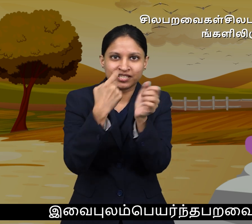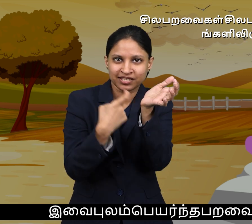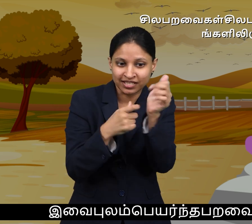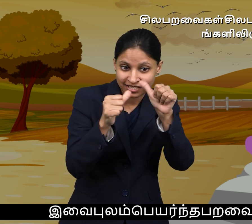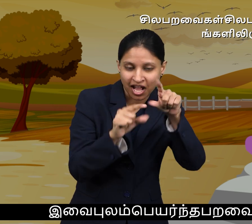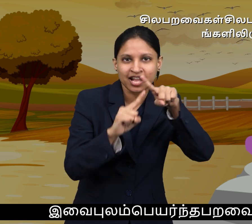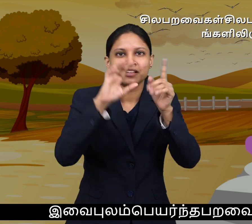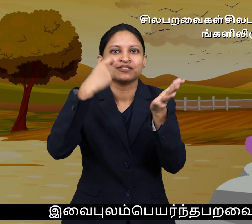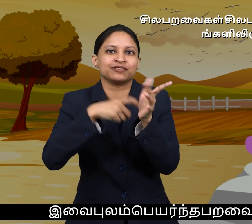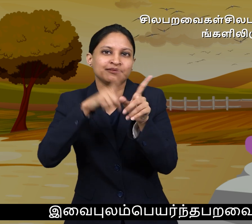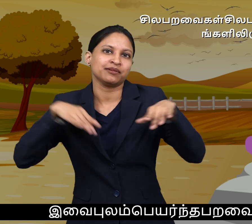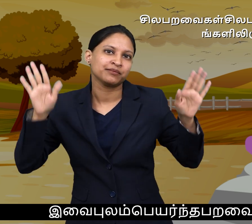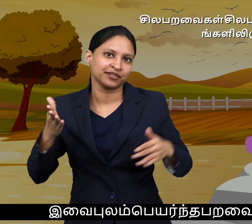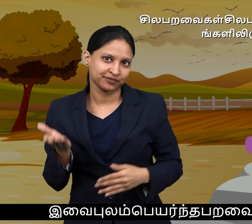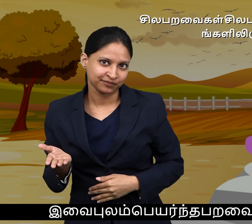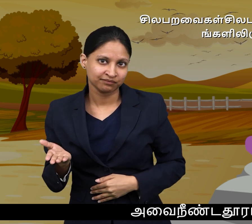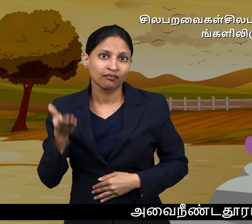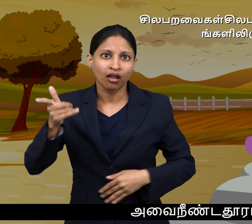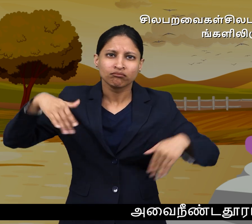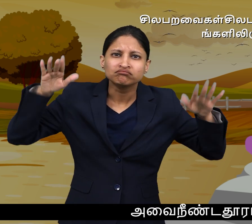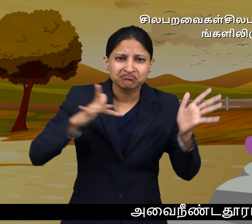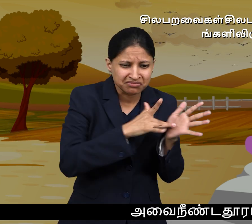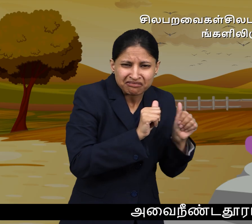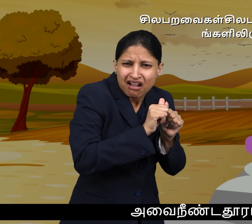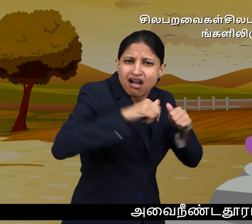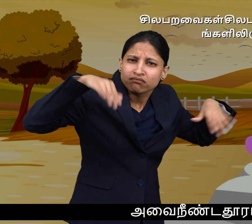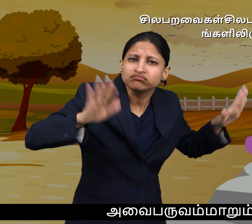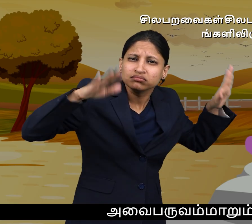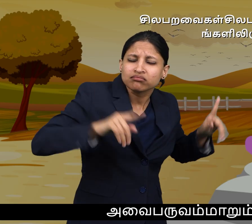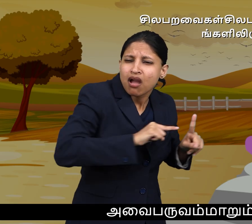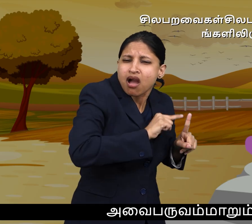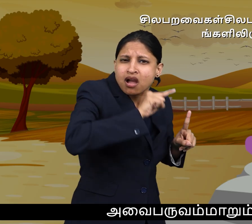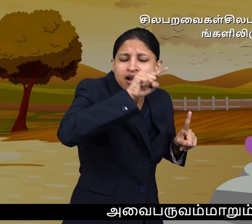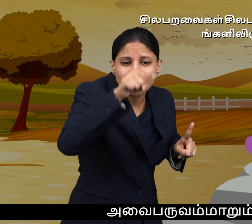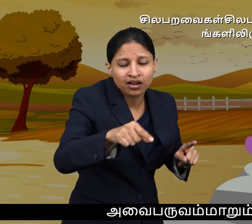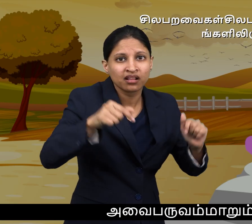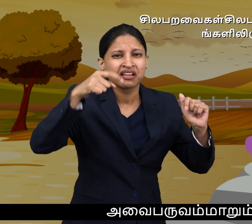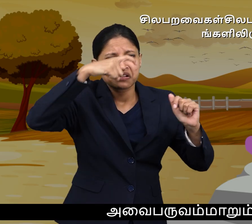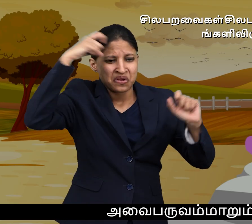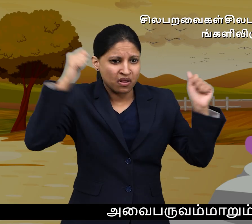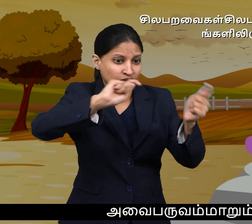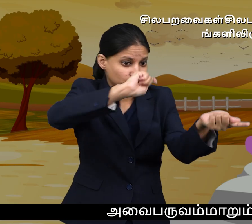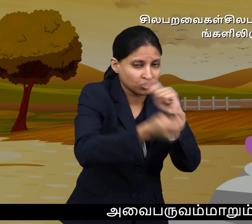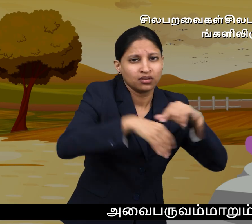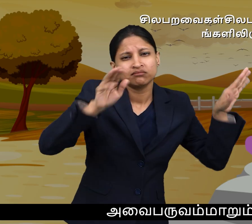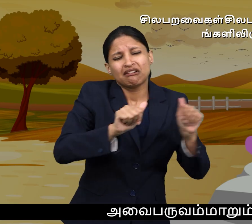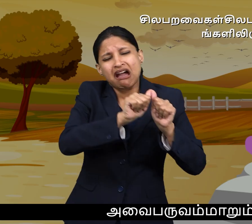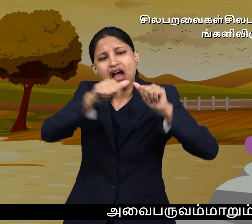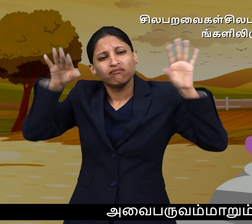என்று அழைக்கப்படுகின்றன. அவை நீண்ட தூரம் பறந்து வரும் மற்றும் பருவம் மாறும்போது